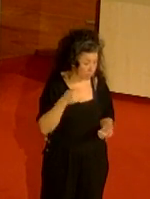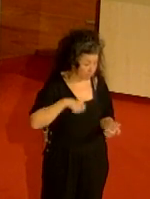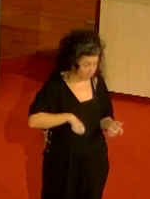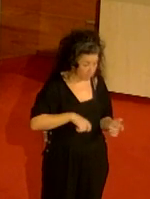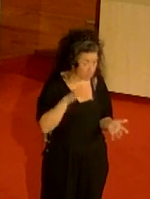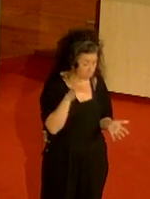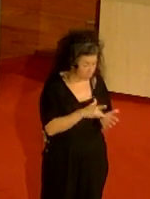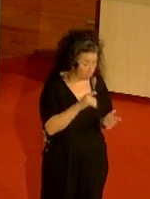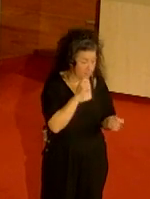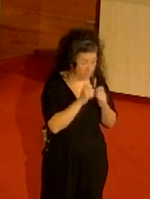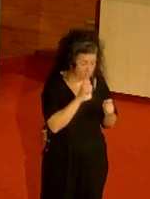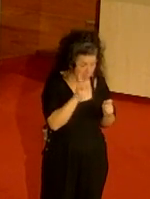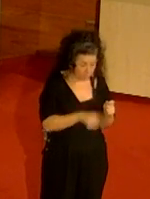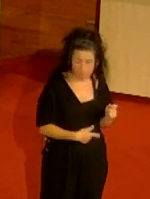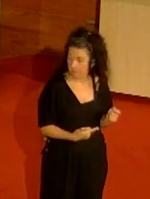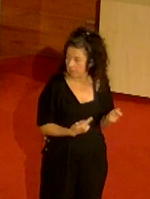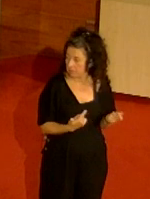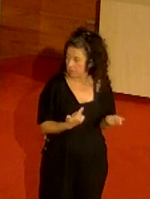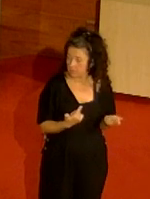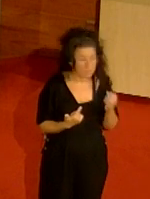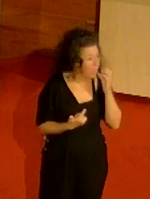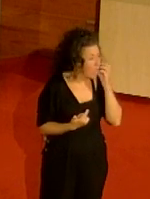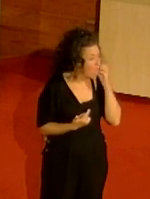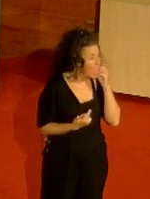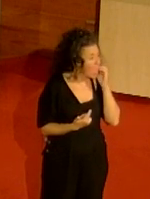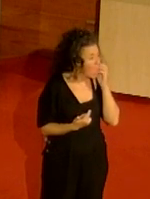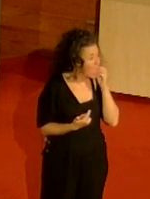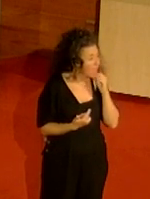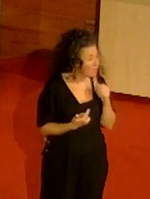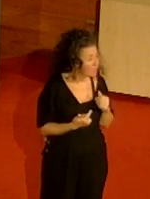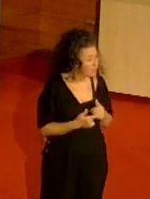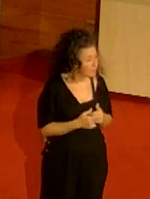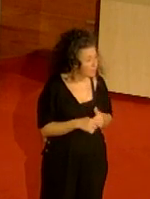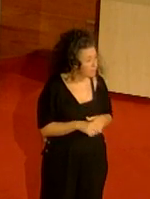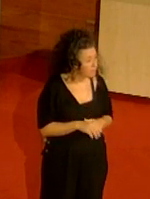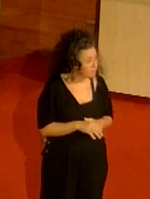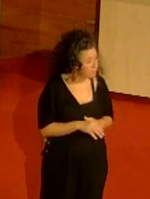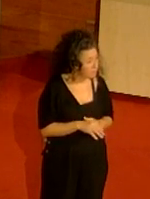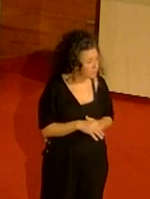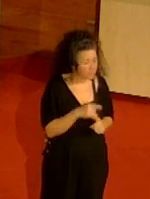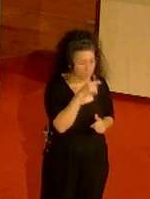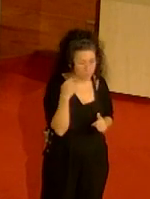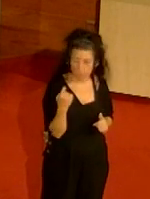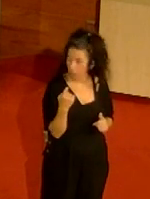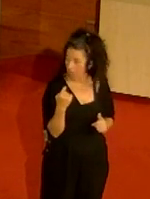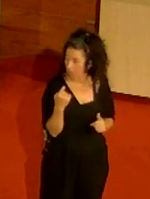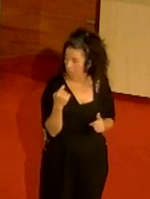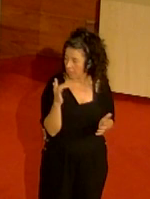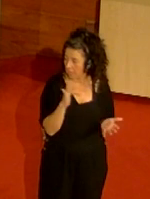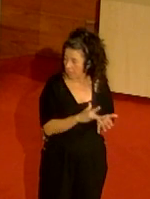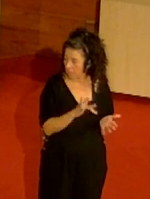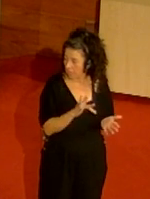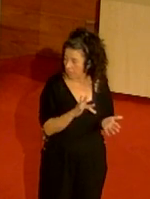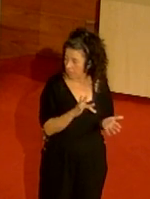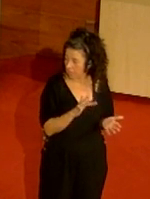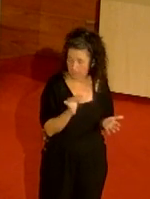Pero me duele un poco que perdón, no, bueno, eso me duele que ocurra. Pero luego, pues sí que